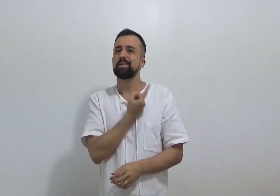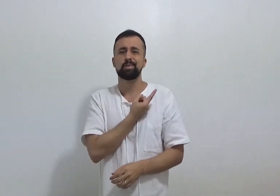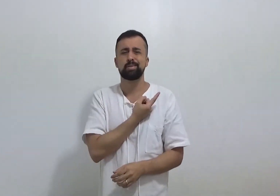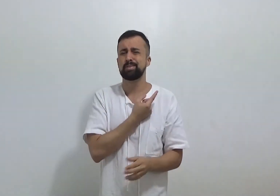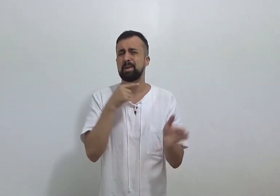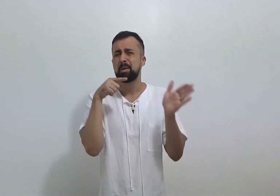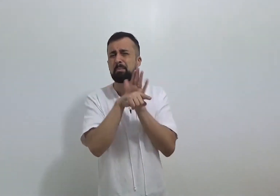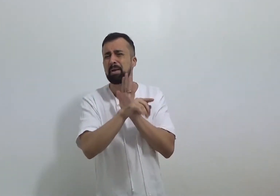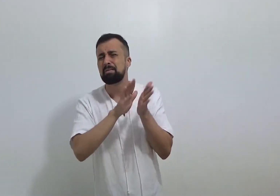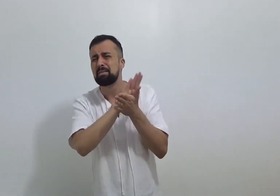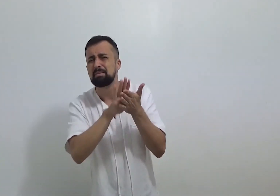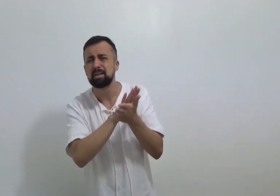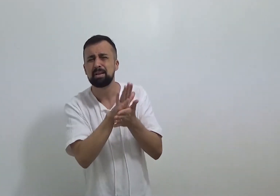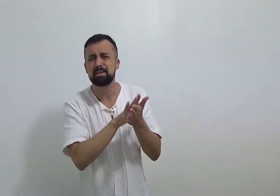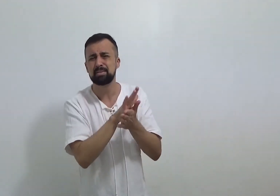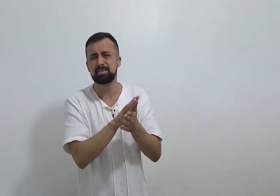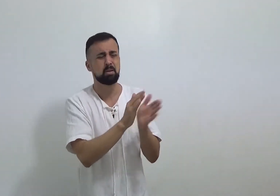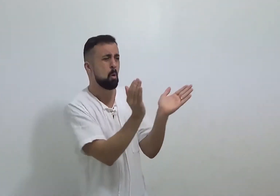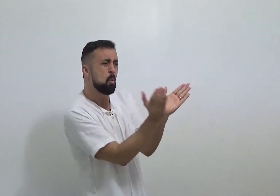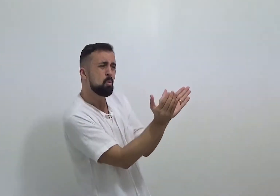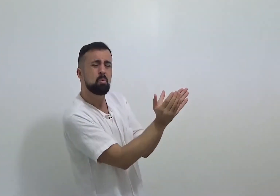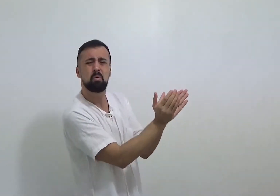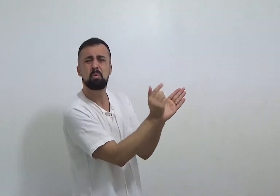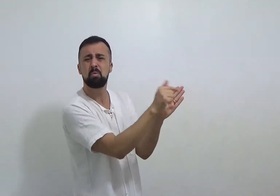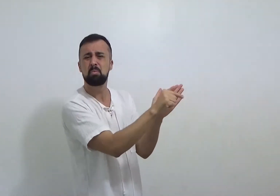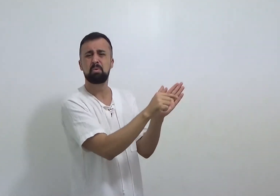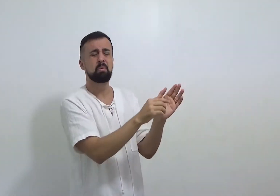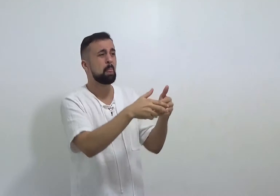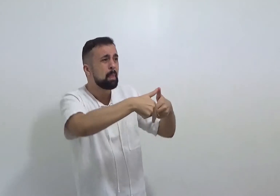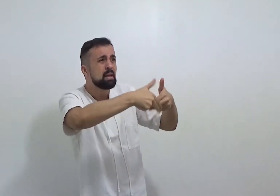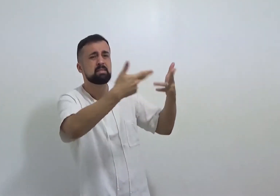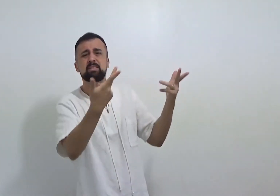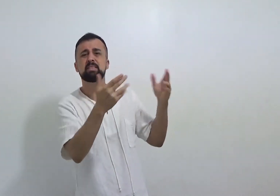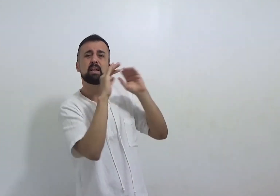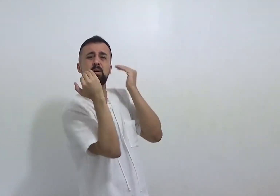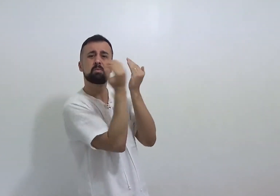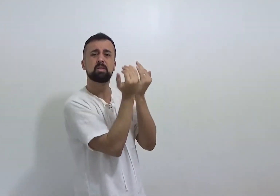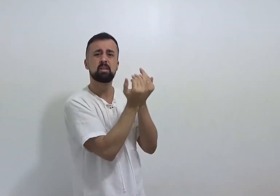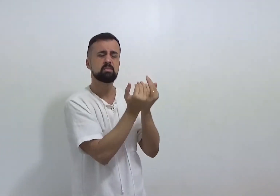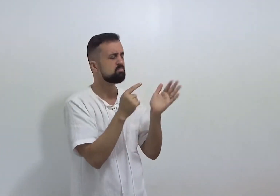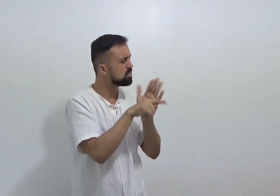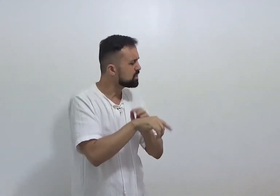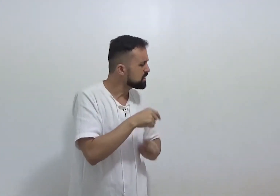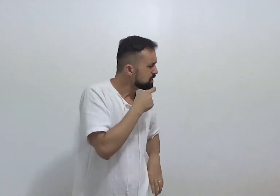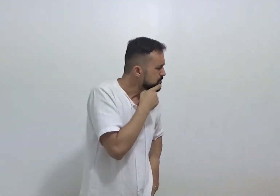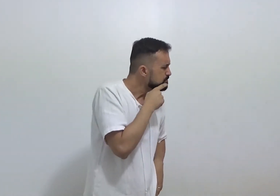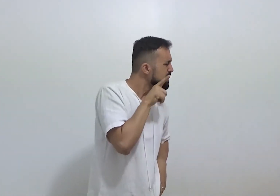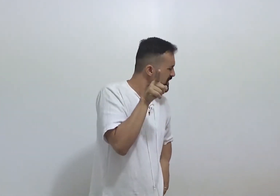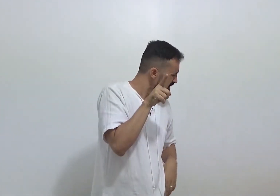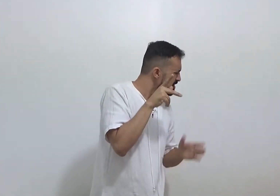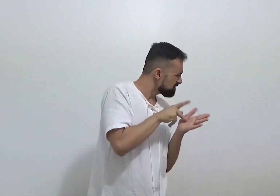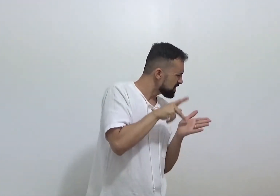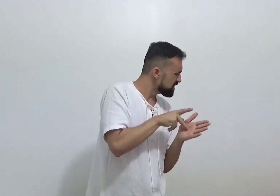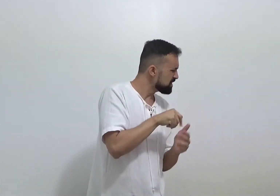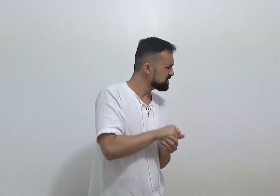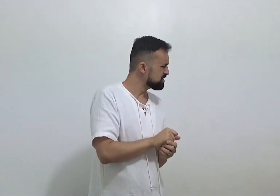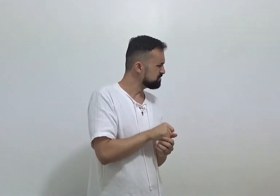E o pior, não perguntamos, por exemplo, ao grupo, à etnia, à